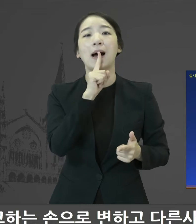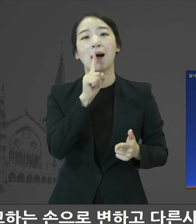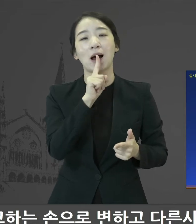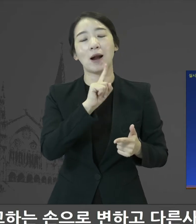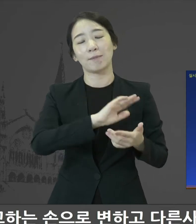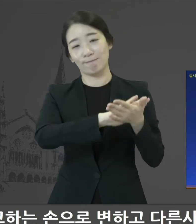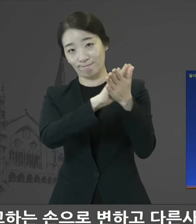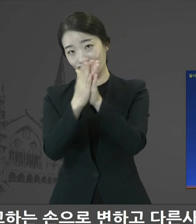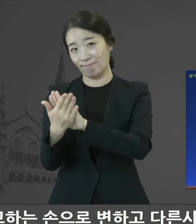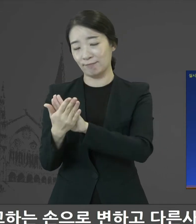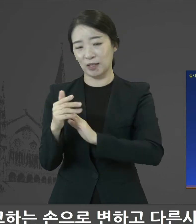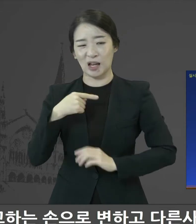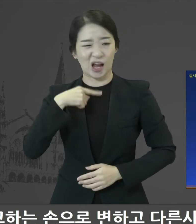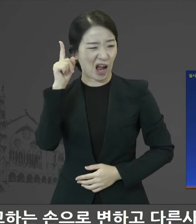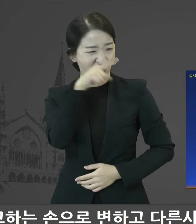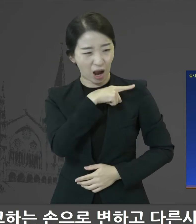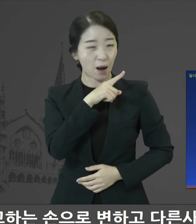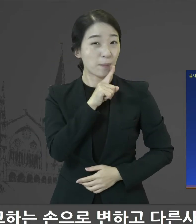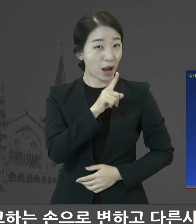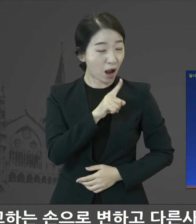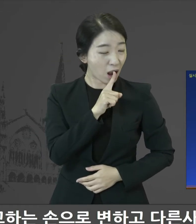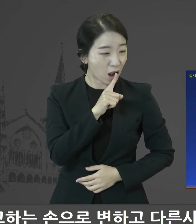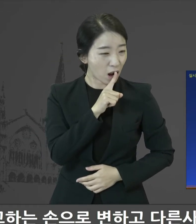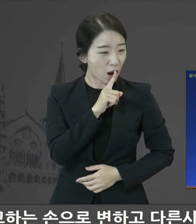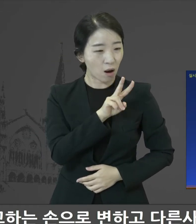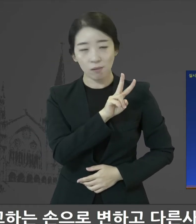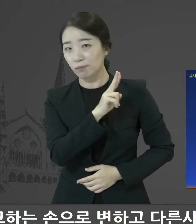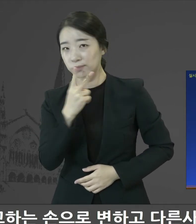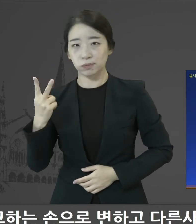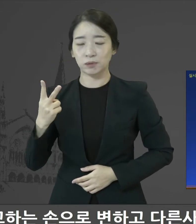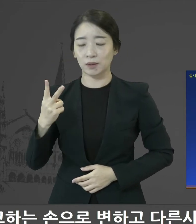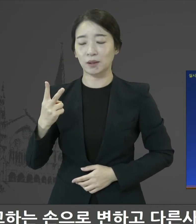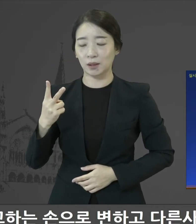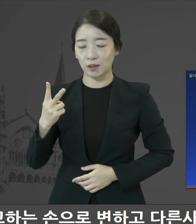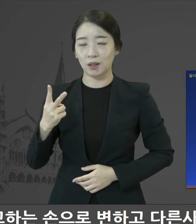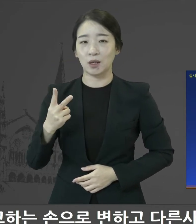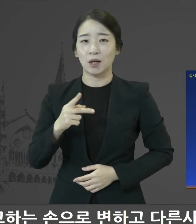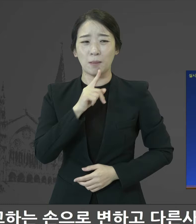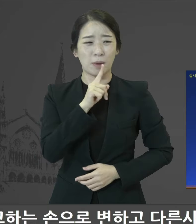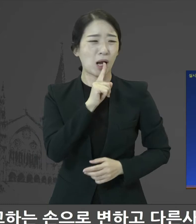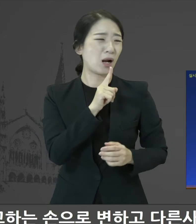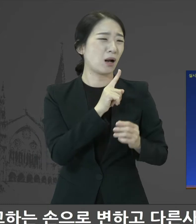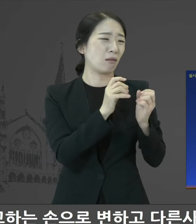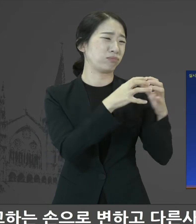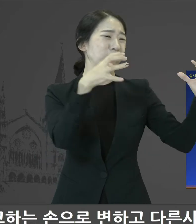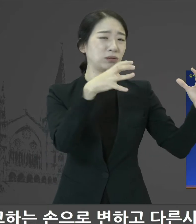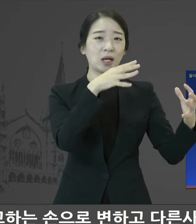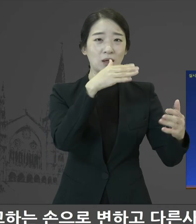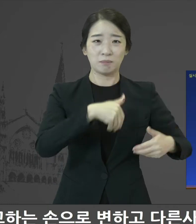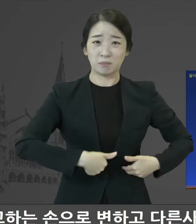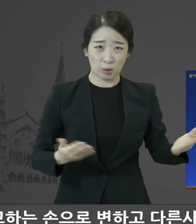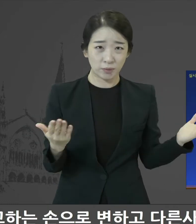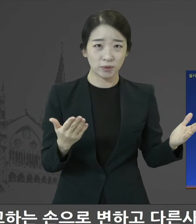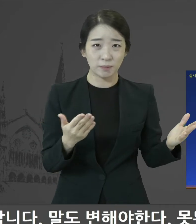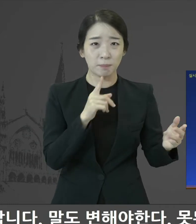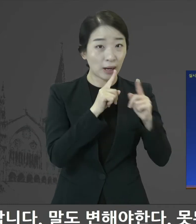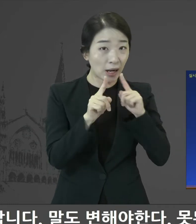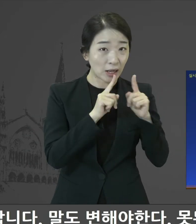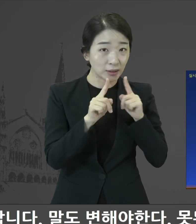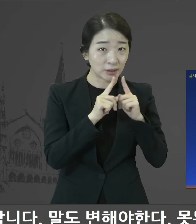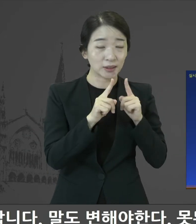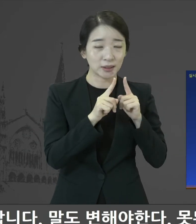가운데 못된 이야기들, 그저 그냥 무성하기만 하지만 열매를 맺지 못하는 그런